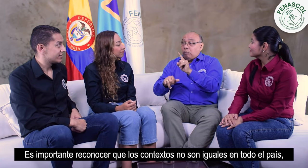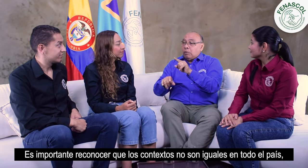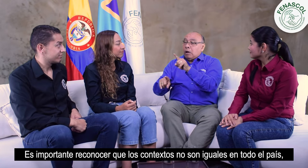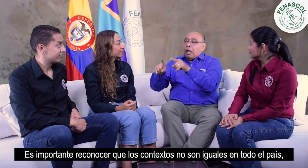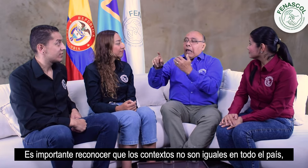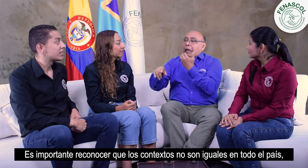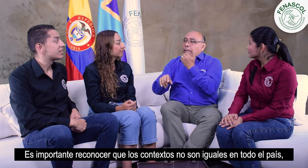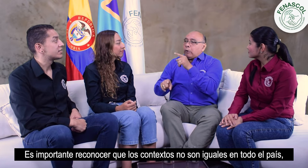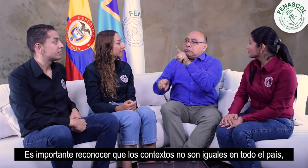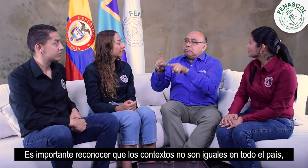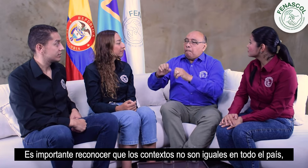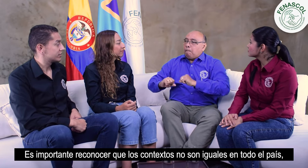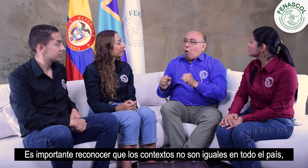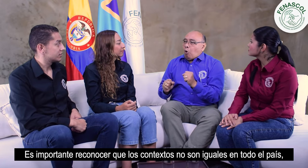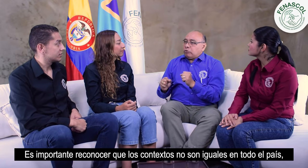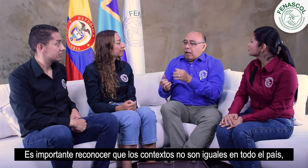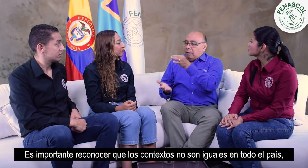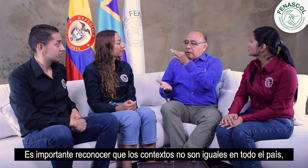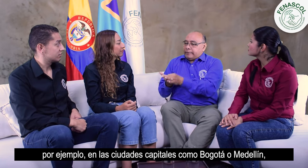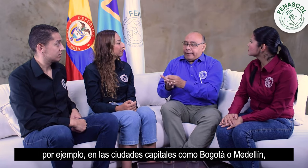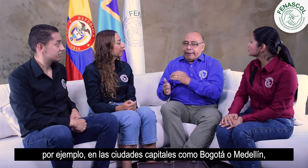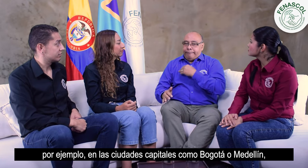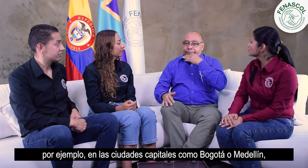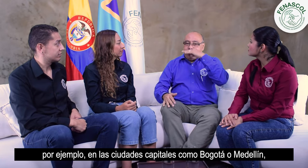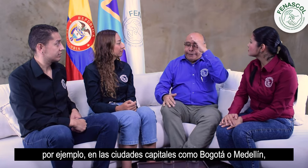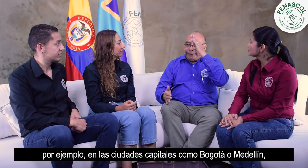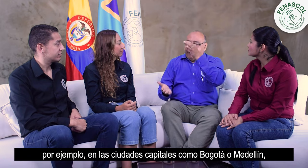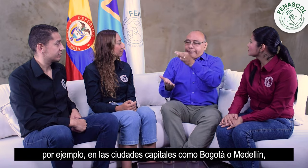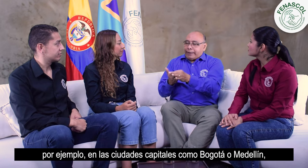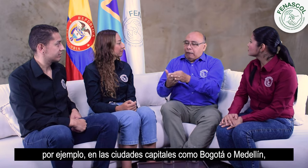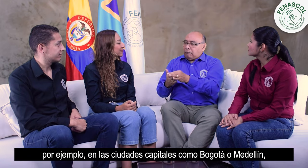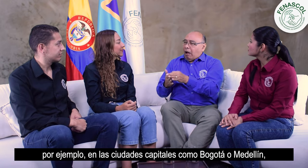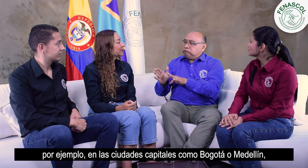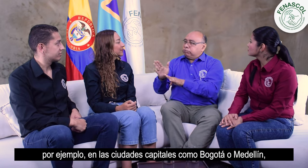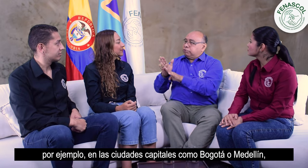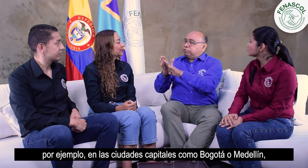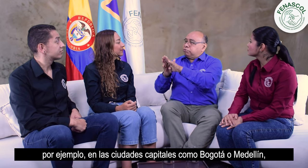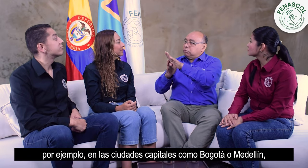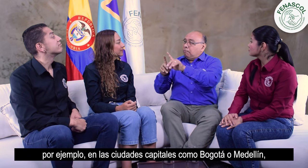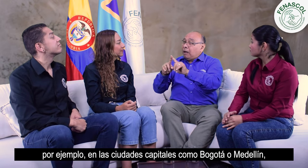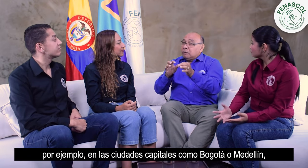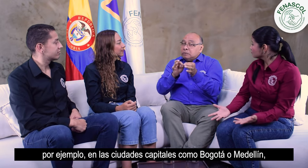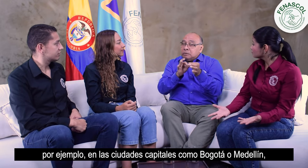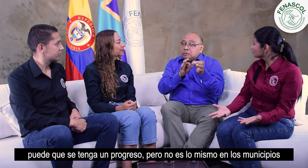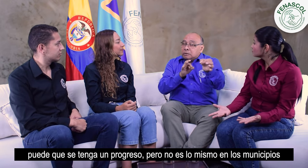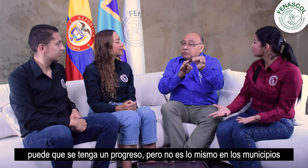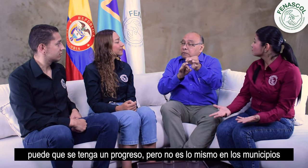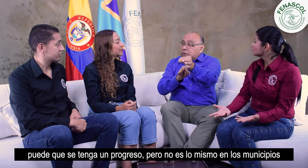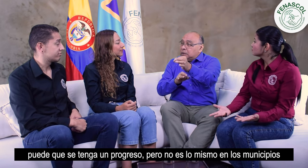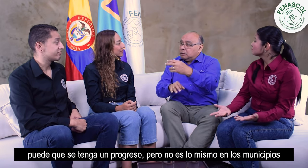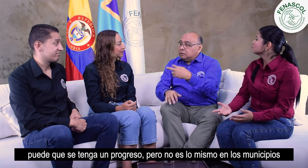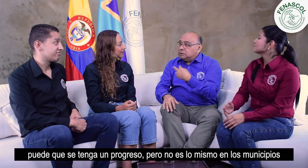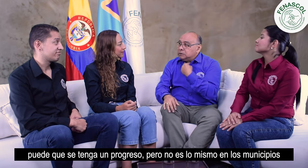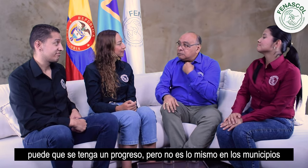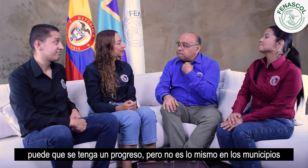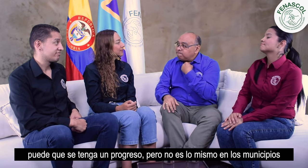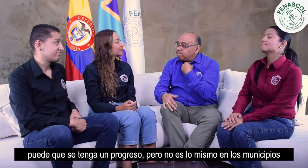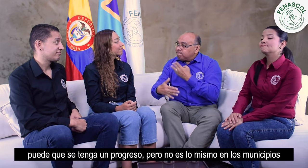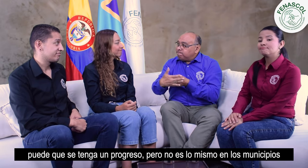contextos no son iguales en todo el país. Por ejemplo, en las ciudades capitales como Bogotá o Medellín puede que se tenga un progreso. Pero no